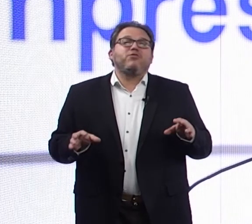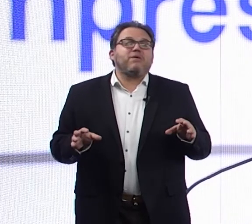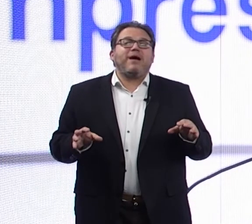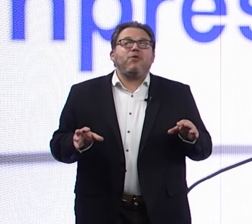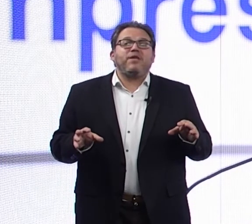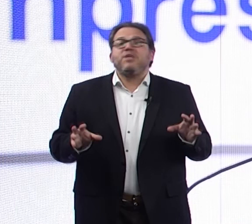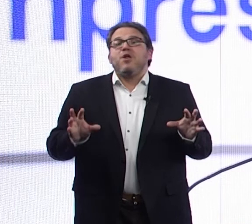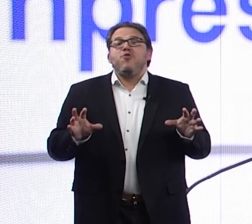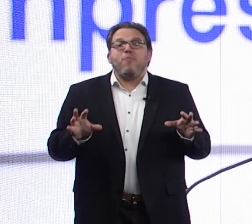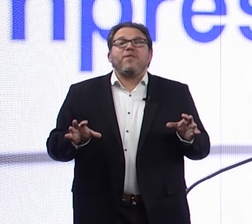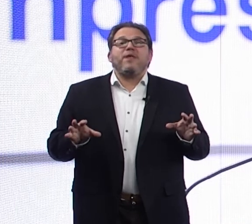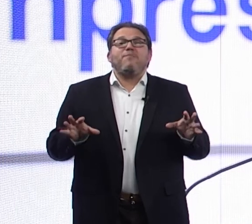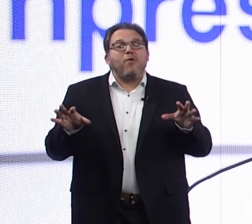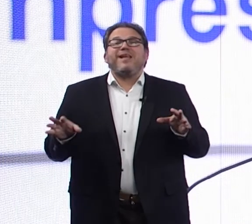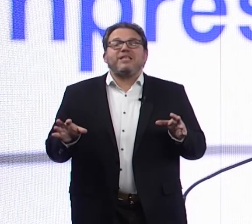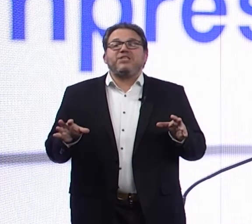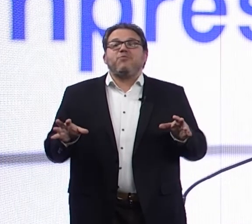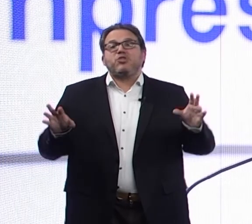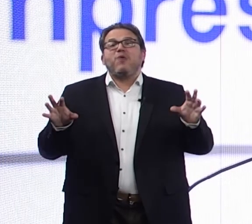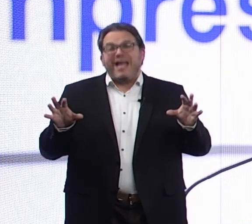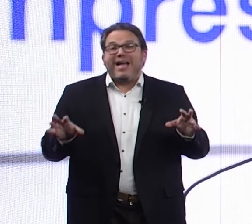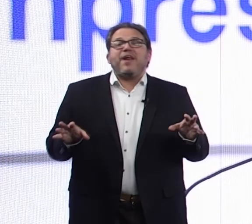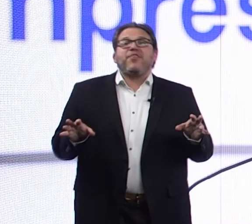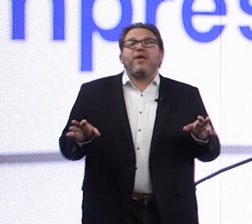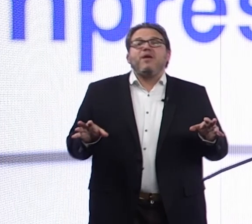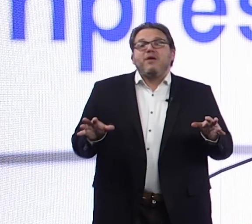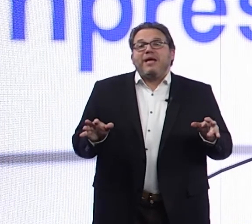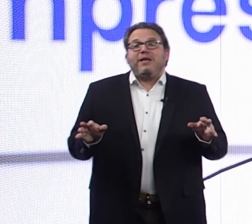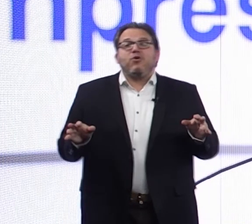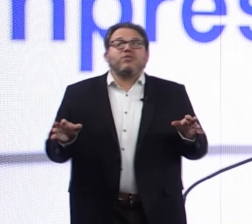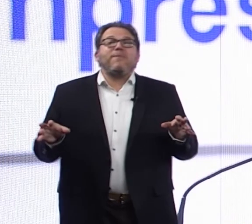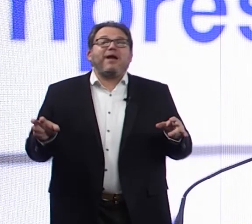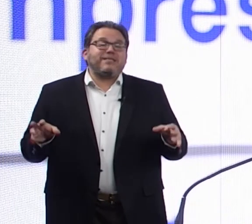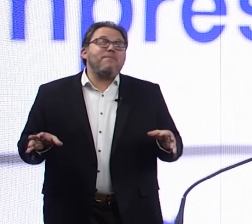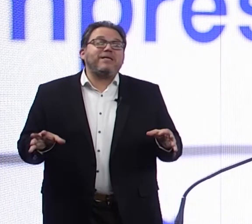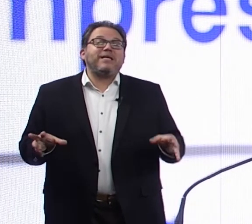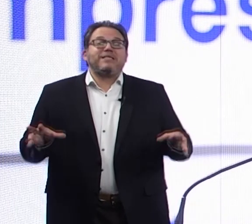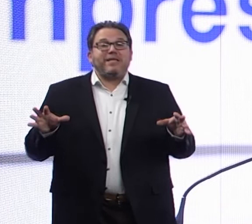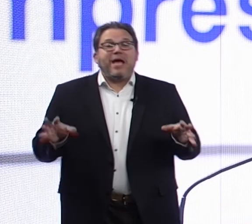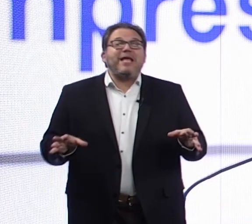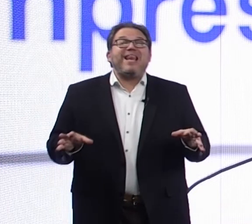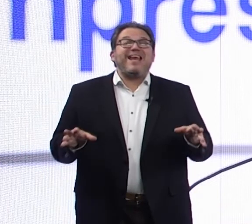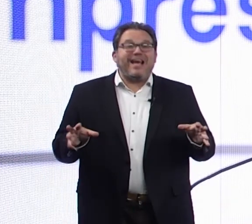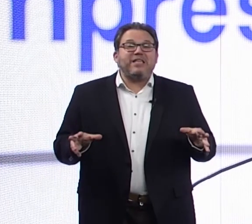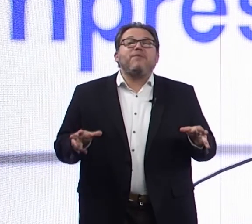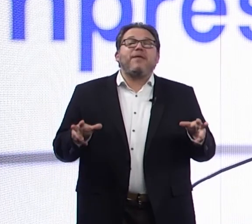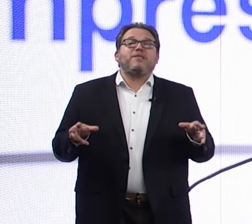trabajadores no perdieran poder adquisitivo esto encarece el coste para las empresas y ahí la negativa de las patronales